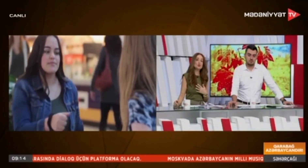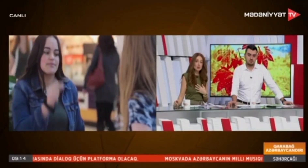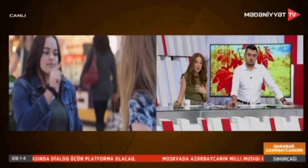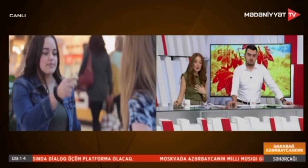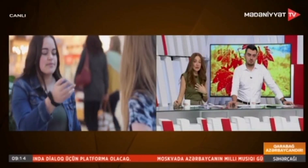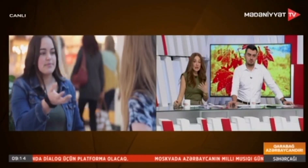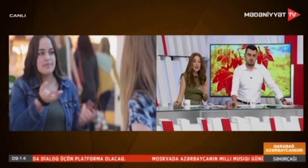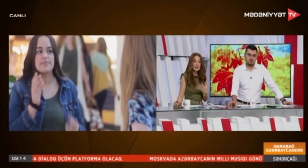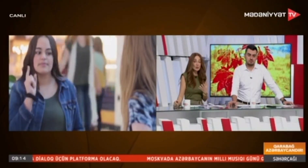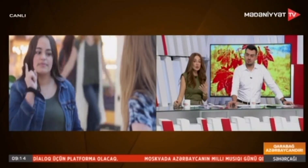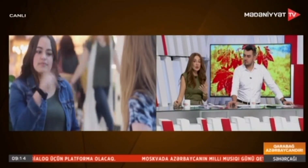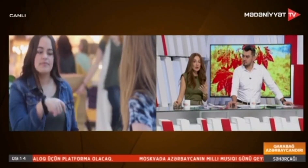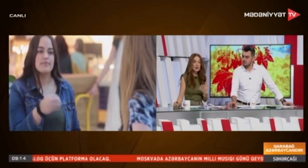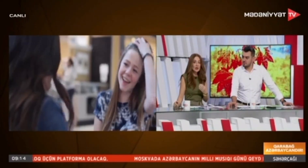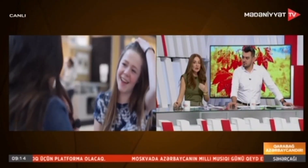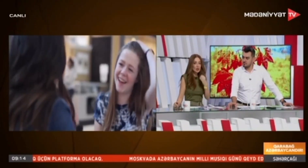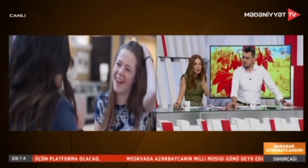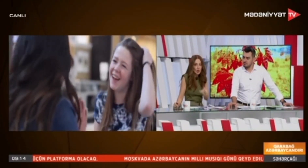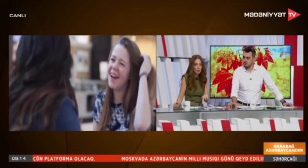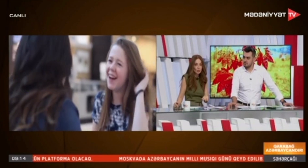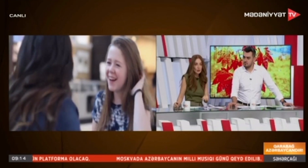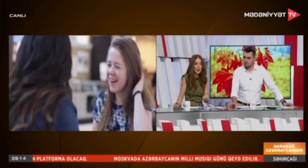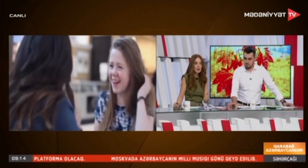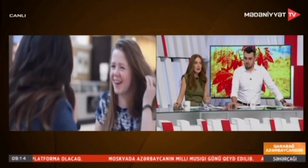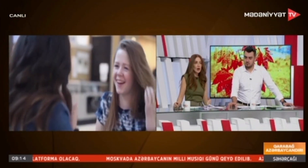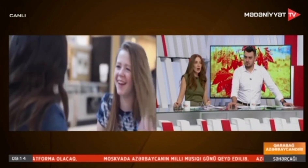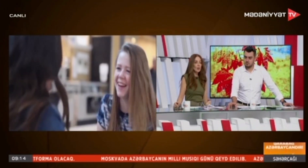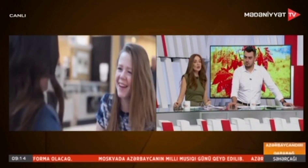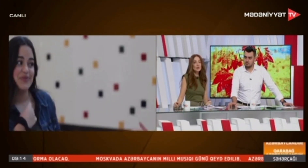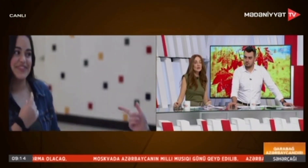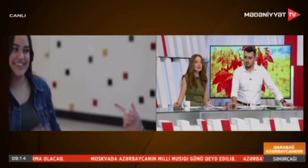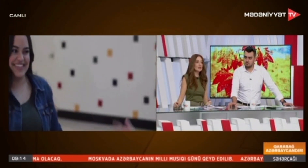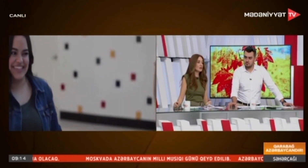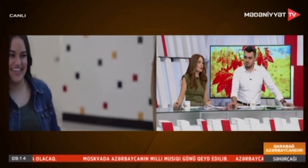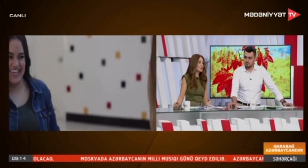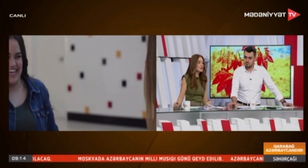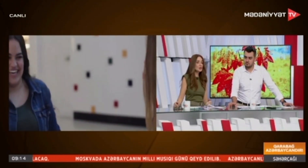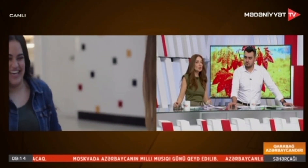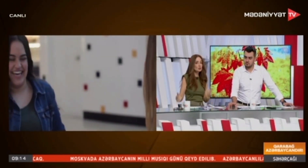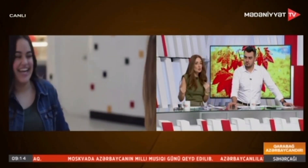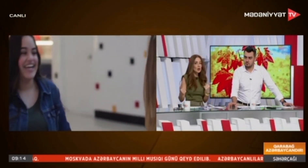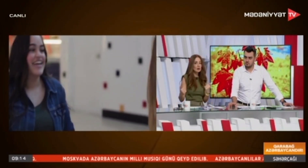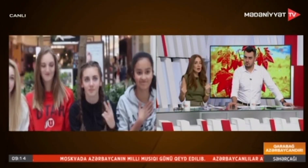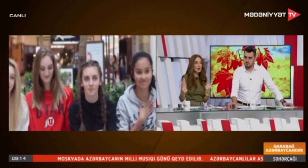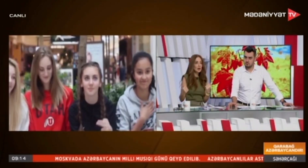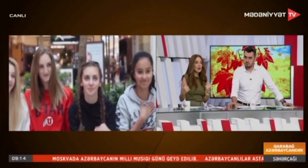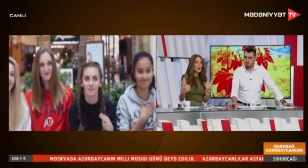ki, fikirlərini, emosiyalarını danışaraq ötürə bilər. Amma başqa bir məsələ də var. Məsələn, susaraq da hər hansı